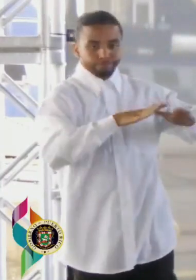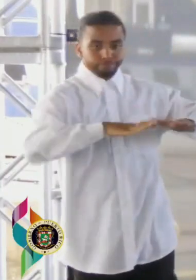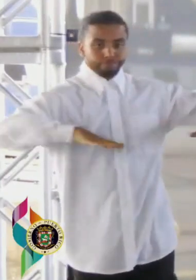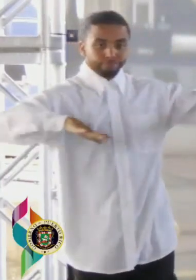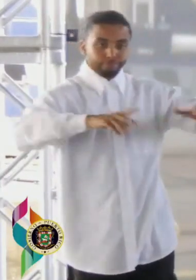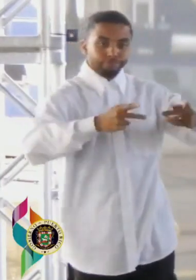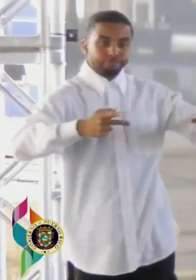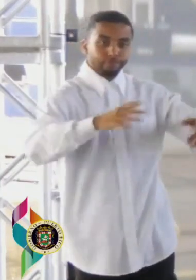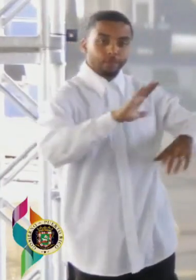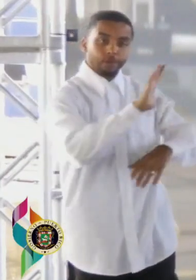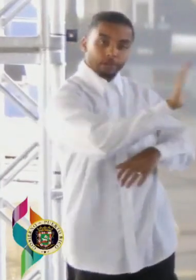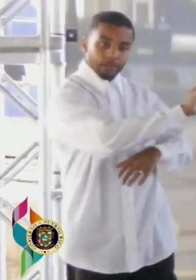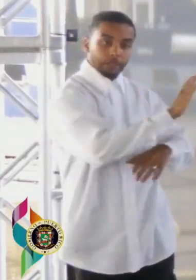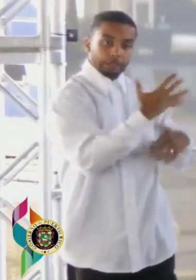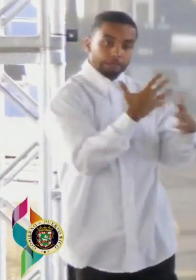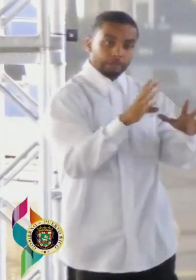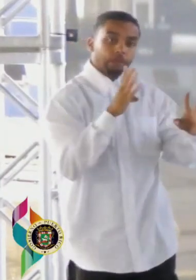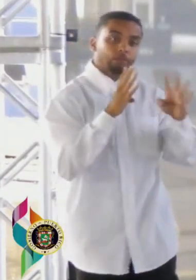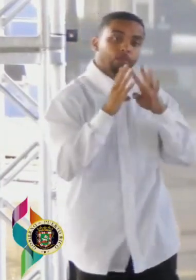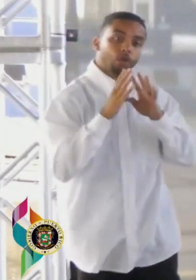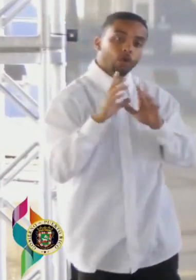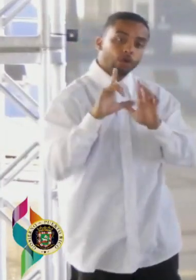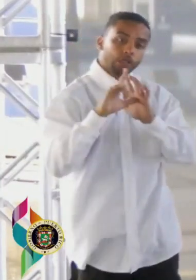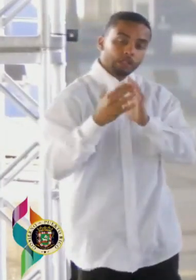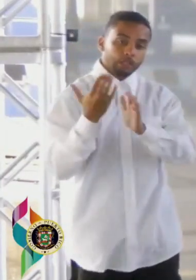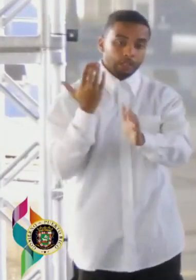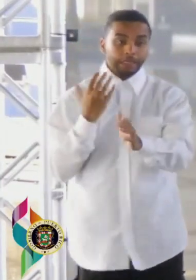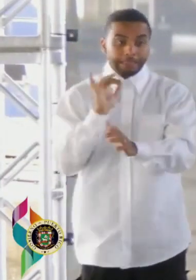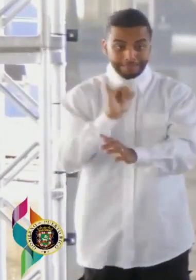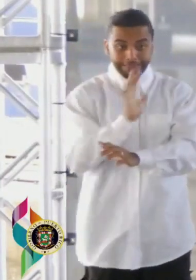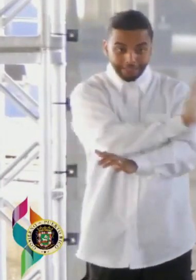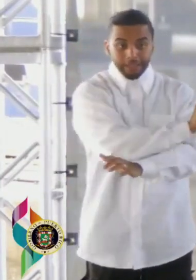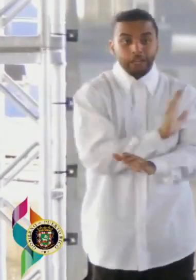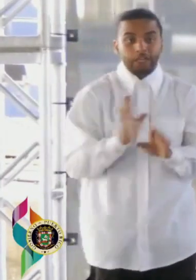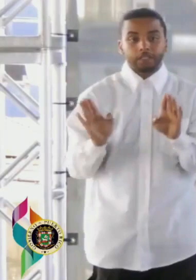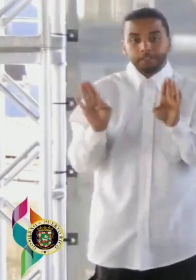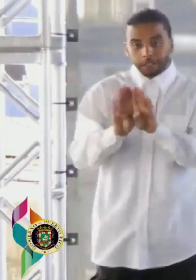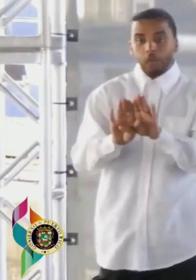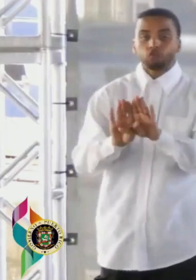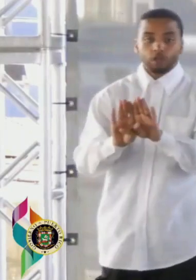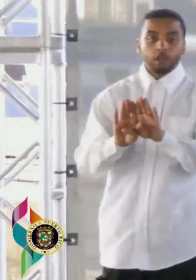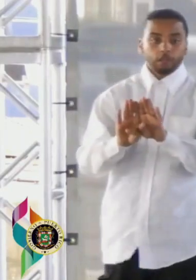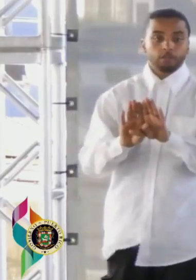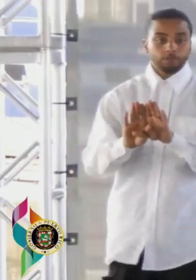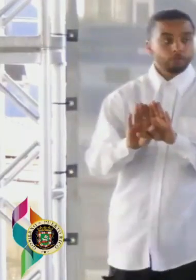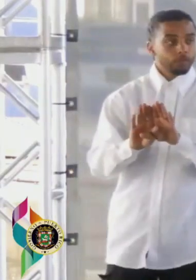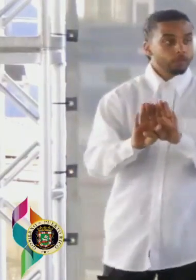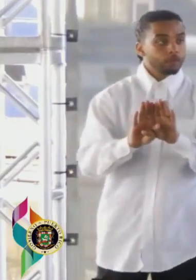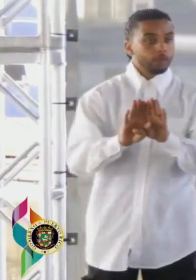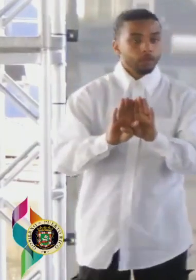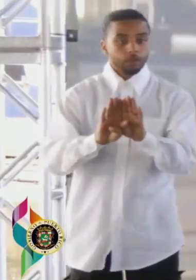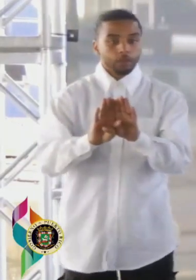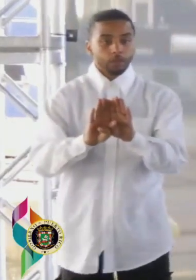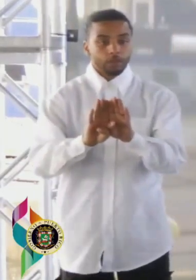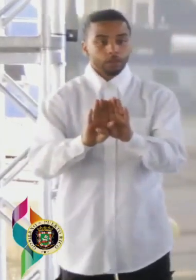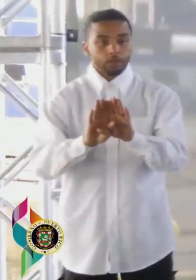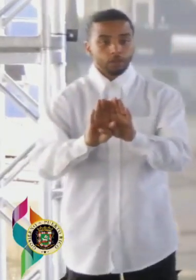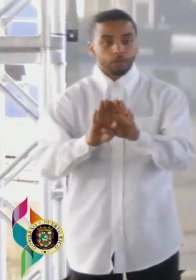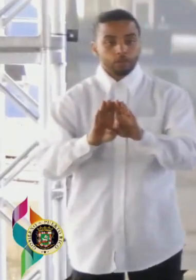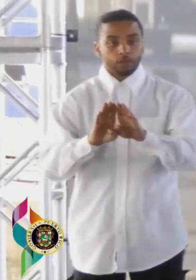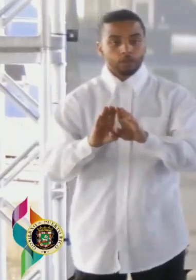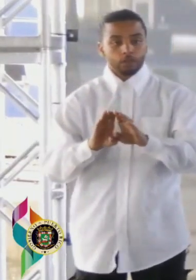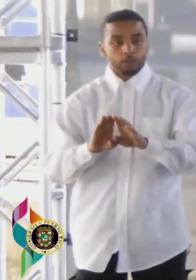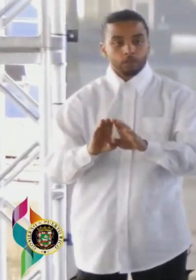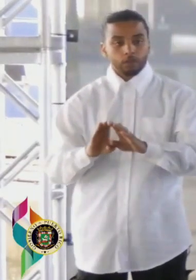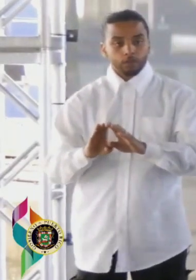pier que Jacob hizo referencia ahorita que esa es la que está clausurada por el Coast car eso es lo que regulado ese muelle que está aquí que